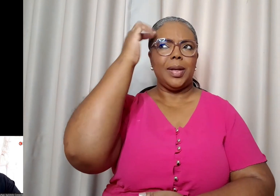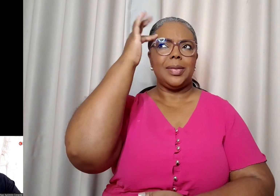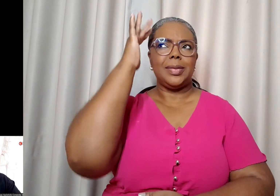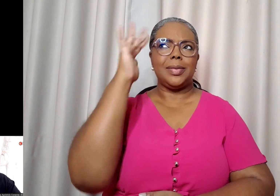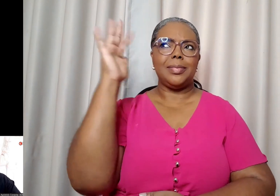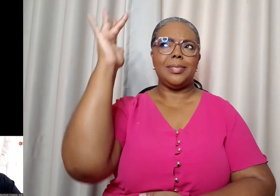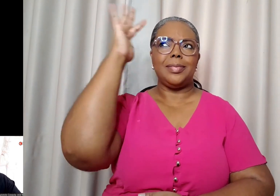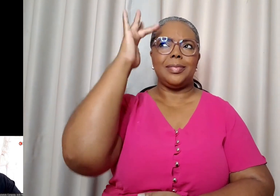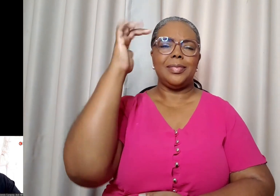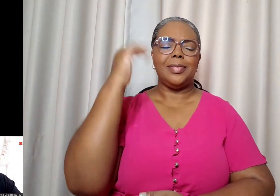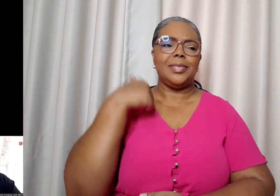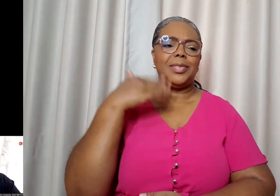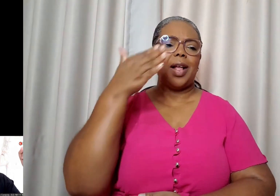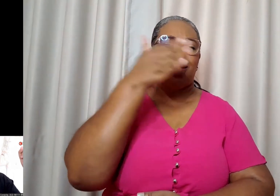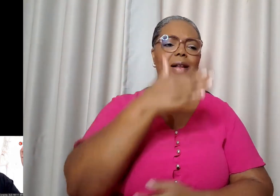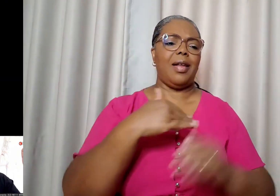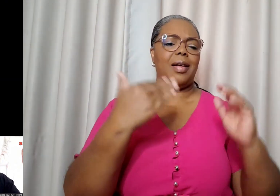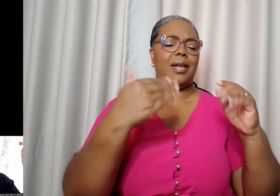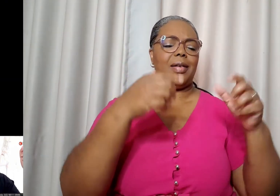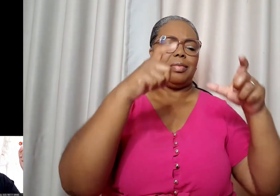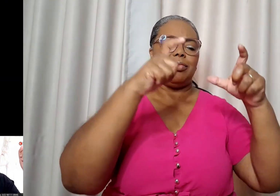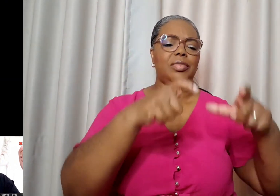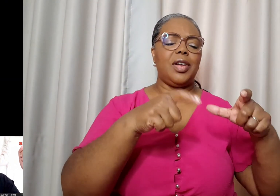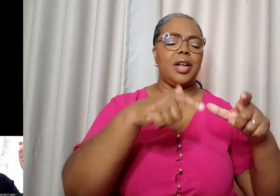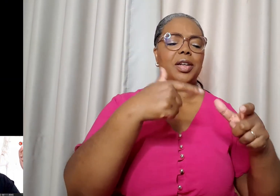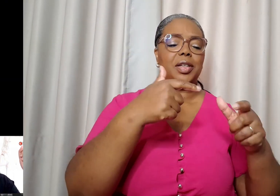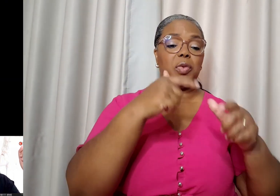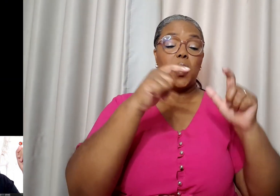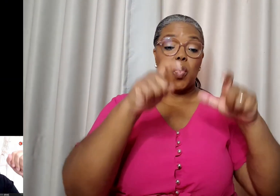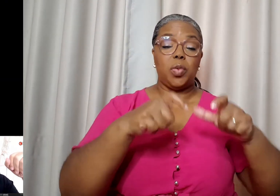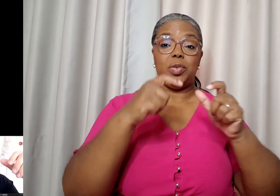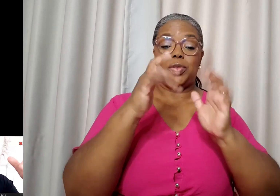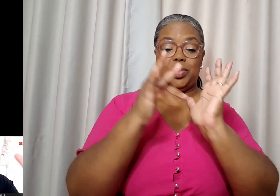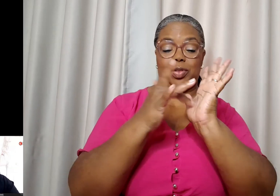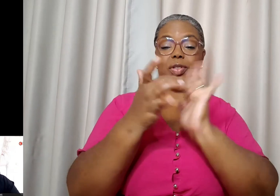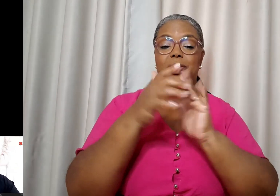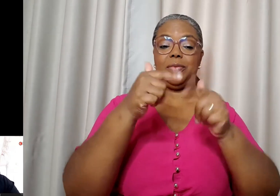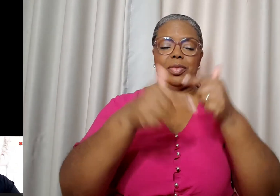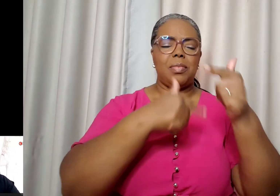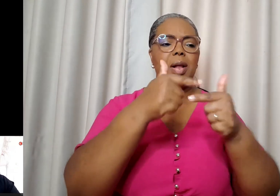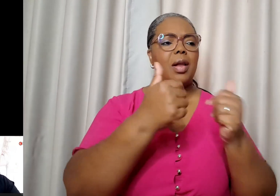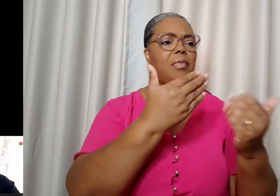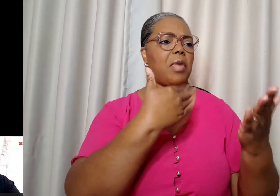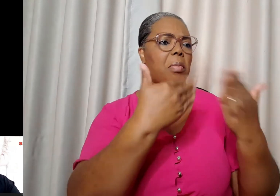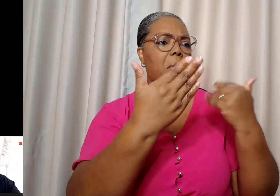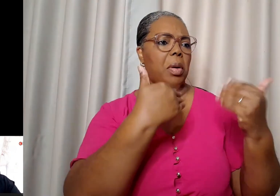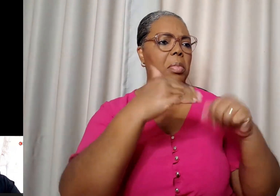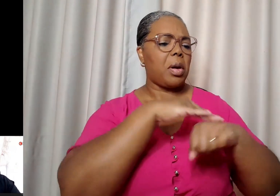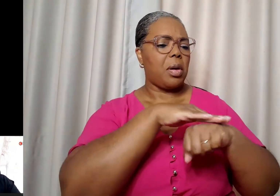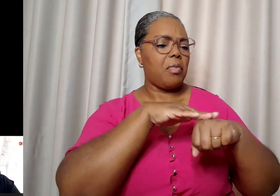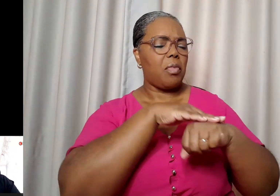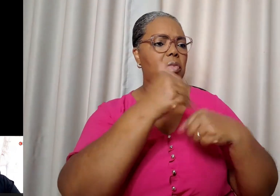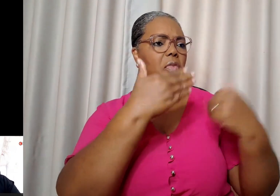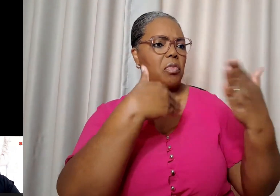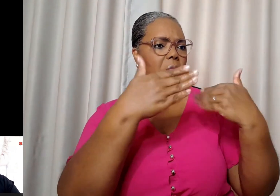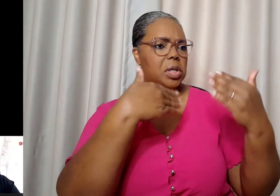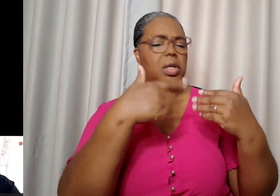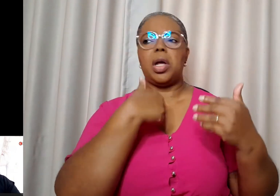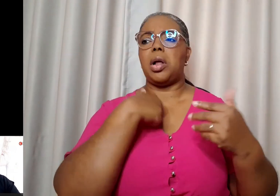escritório de Jesus ou na oficina de Jesus para discutir com ele ou uma construção